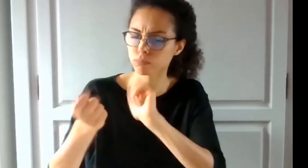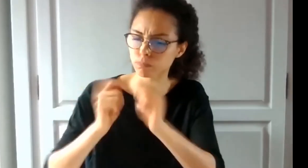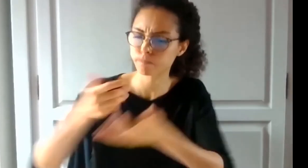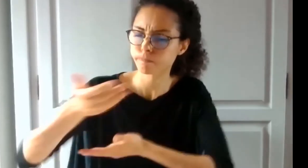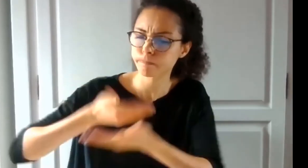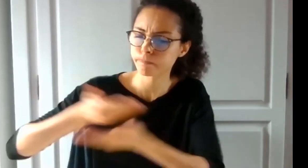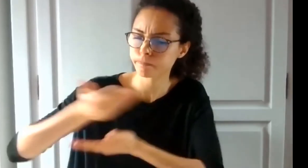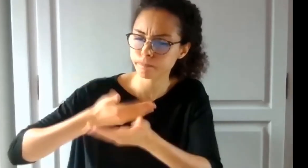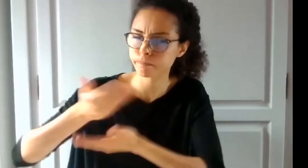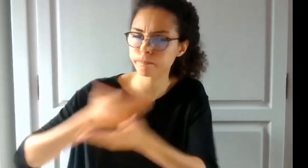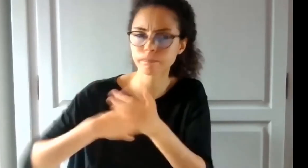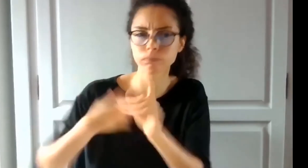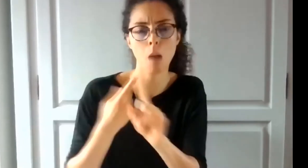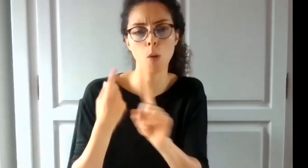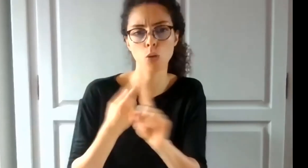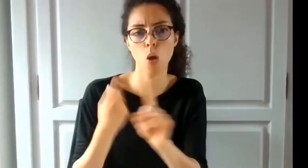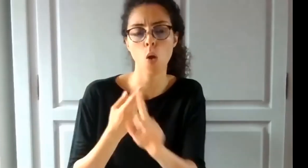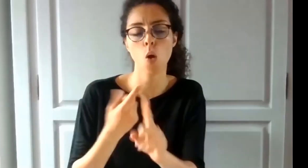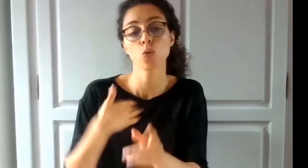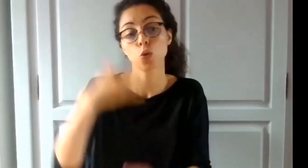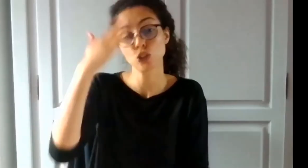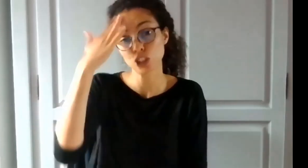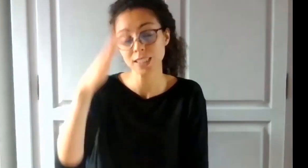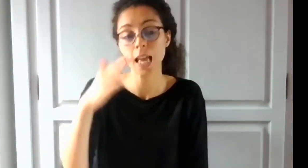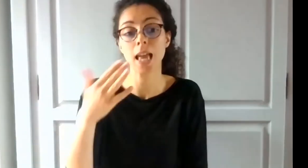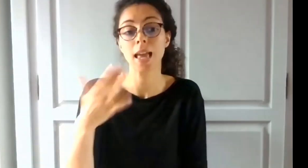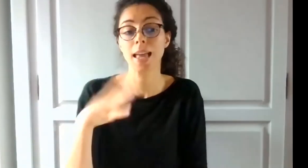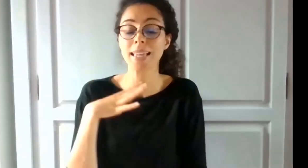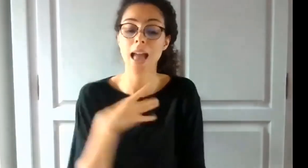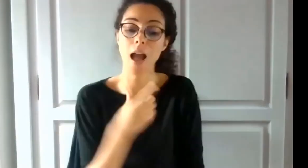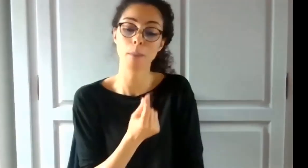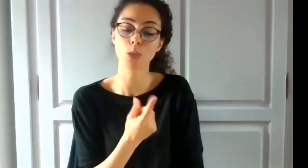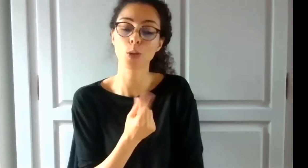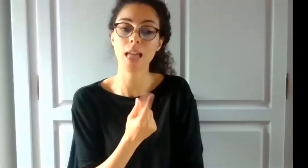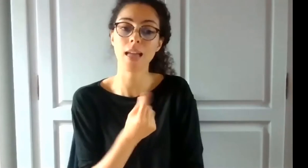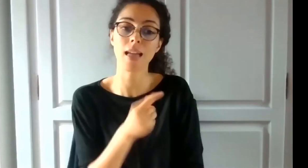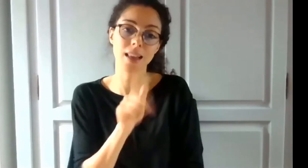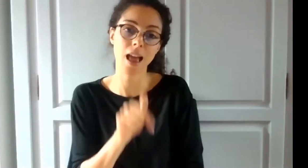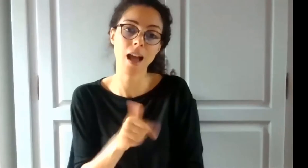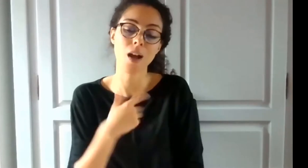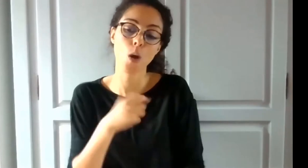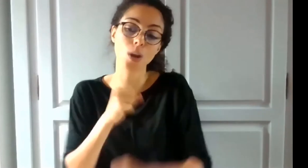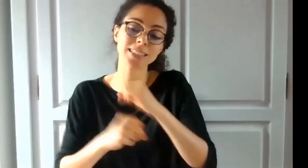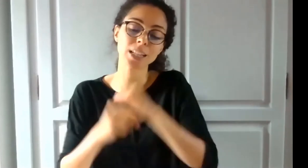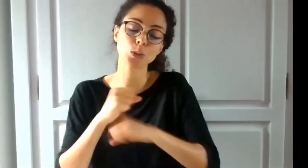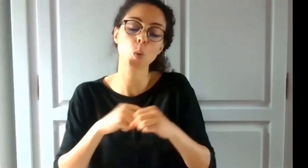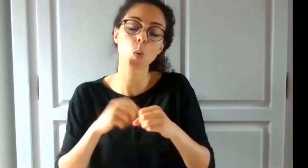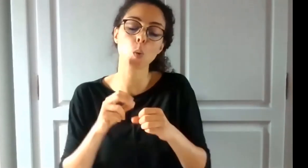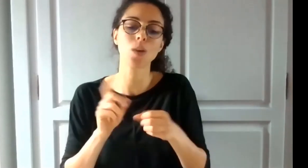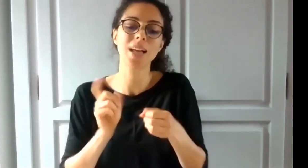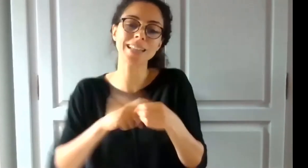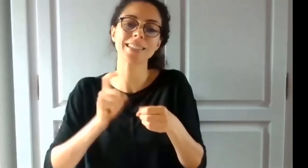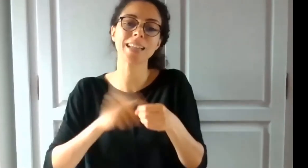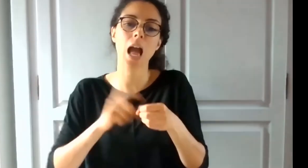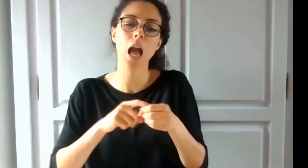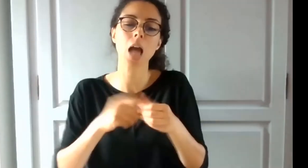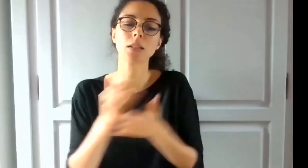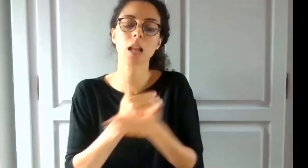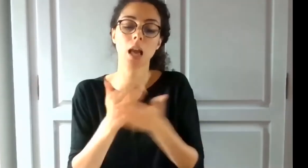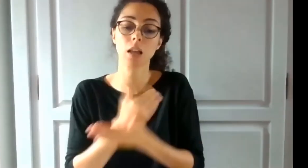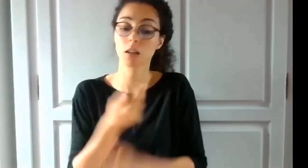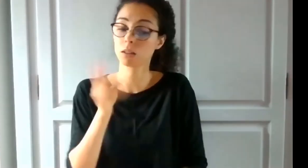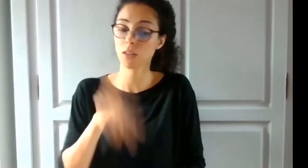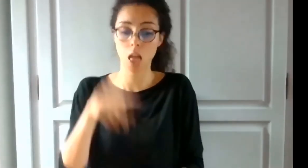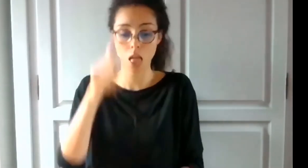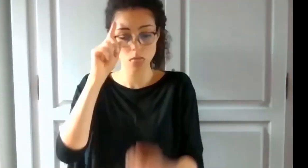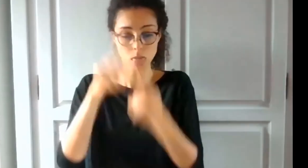qui doit être important. Donc, je sais, sont présents des partenaires, donc, des organisations syndicales salariées. Et c'est vrai que la thématique de